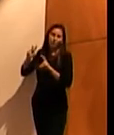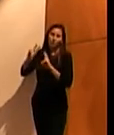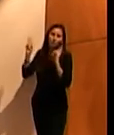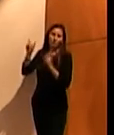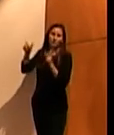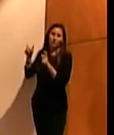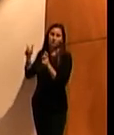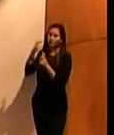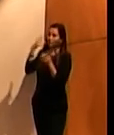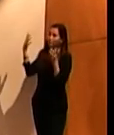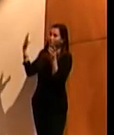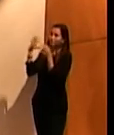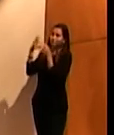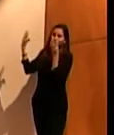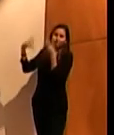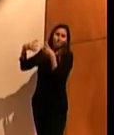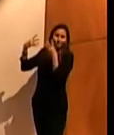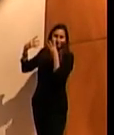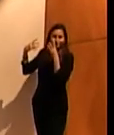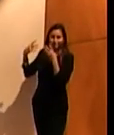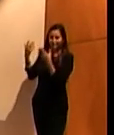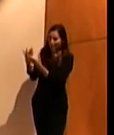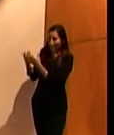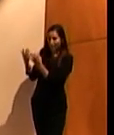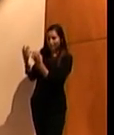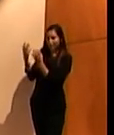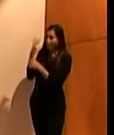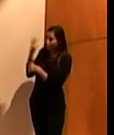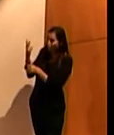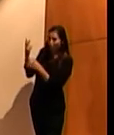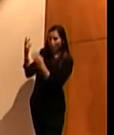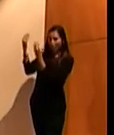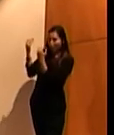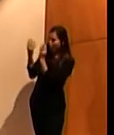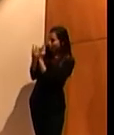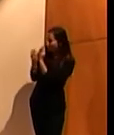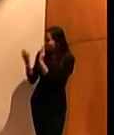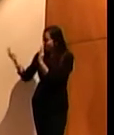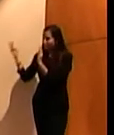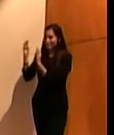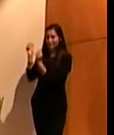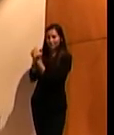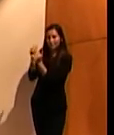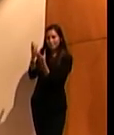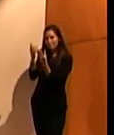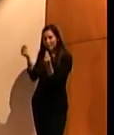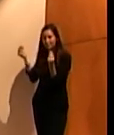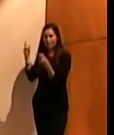un élément comme ça... Qui évoque cette nature-là avec des éléments, des matériaux naturels, ça a beaucoup plu.